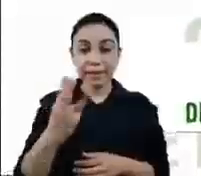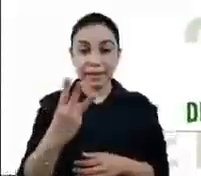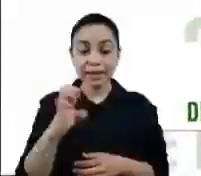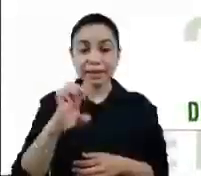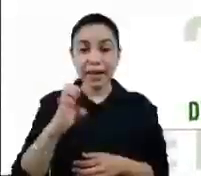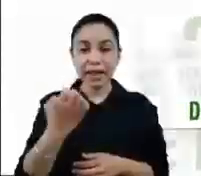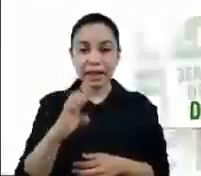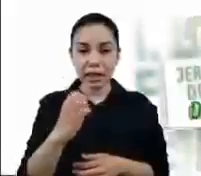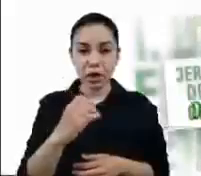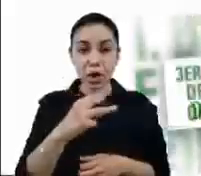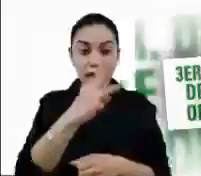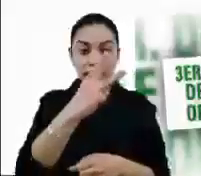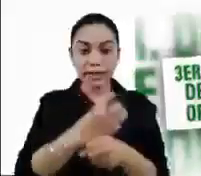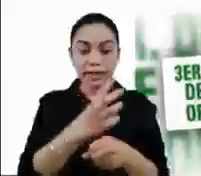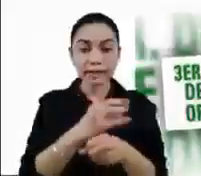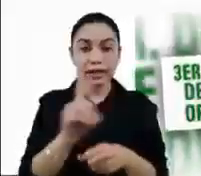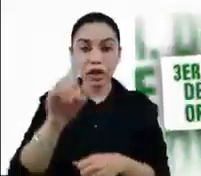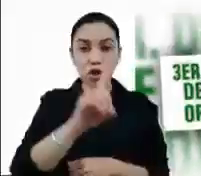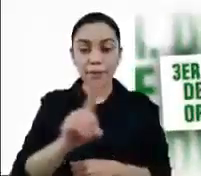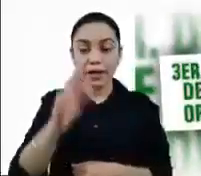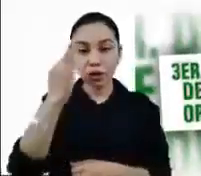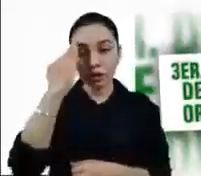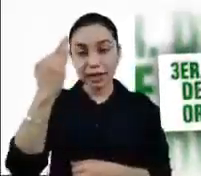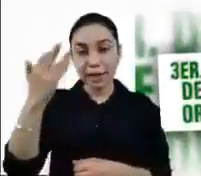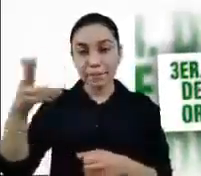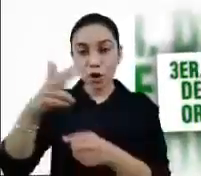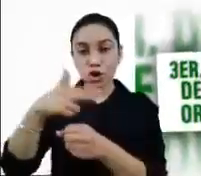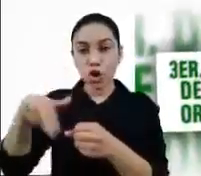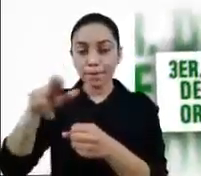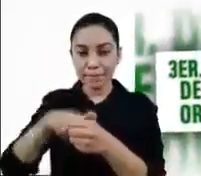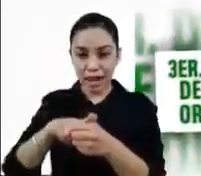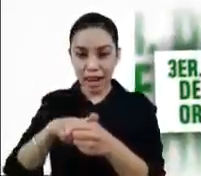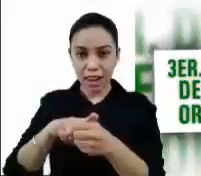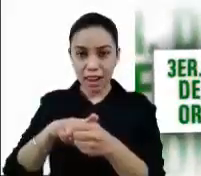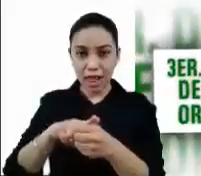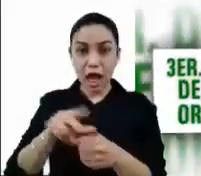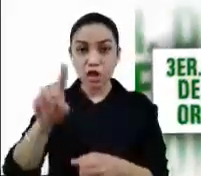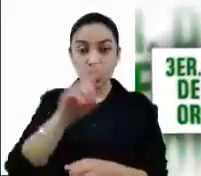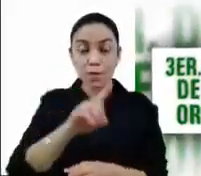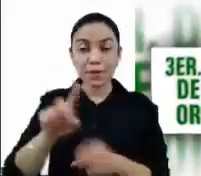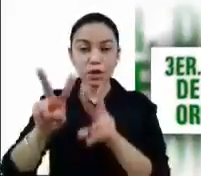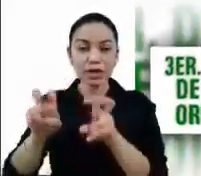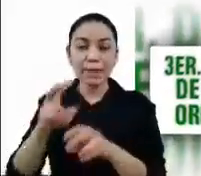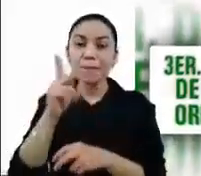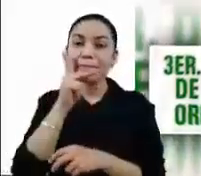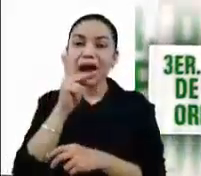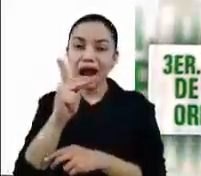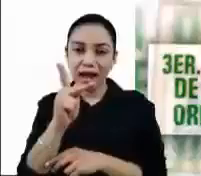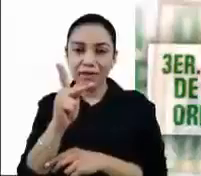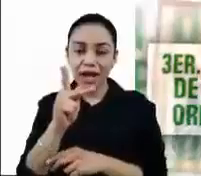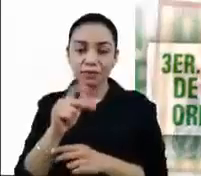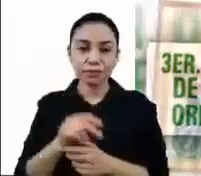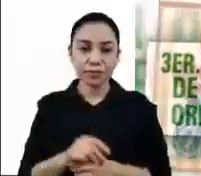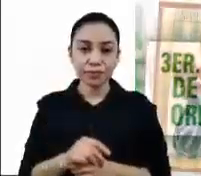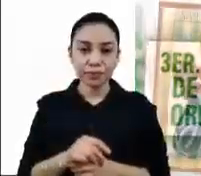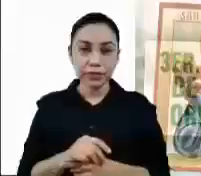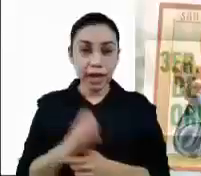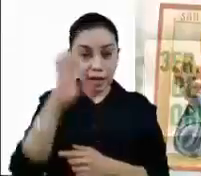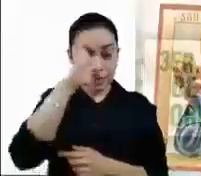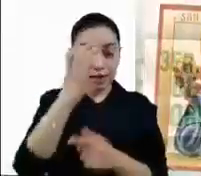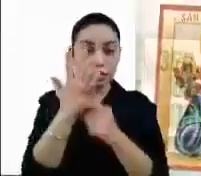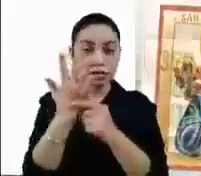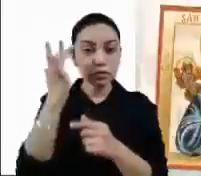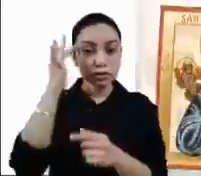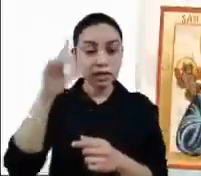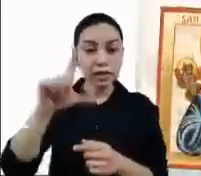23 de enero, tercer domingo del tiempo ordinario, domingo de la palabra. Evangelio según